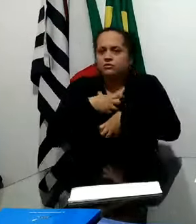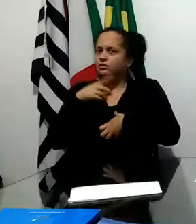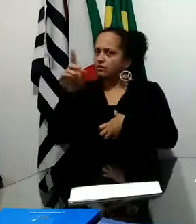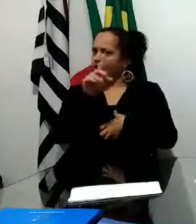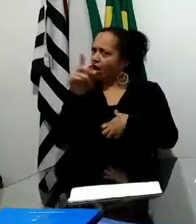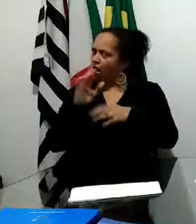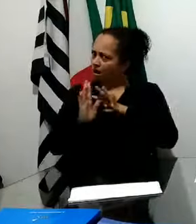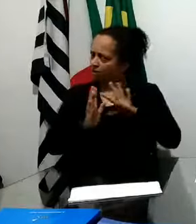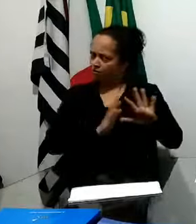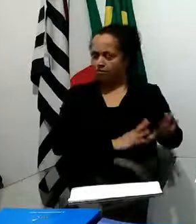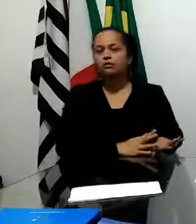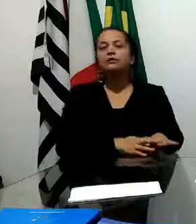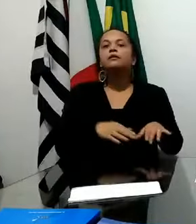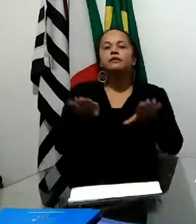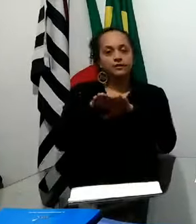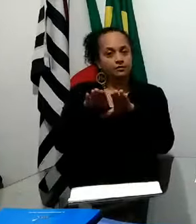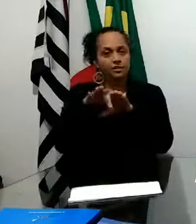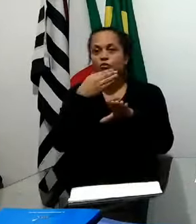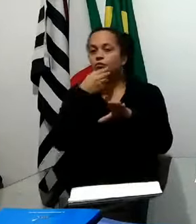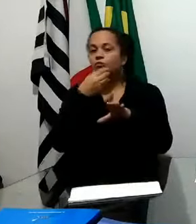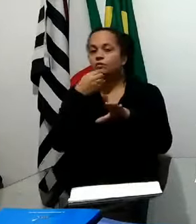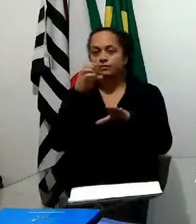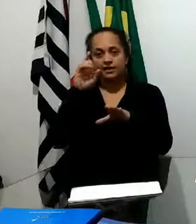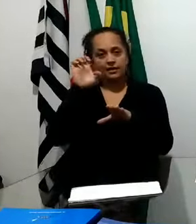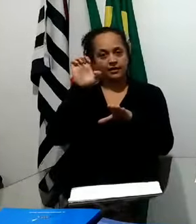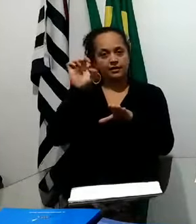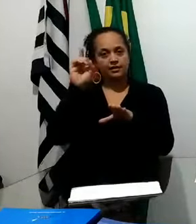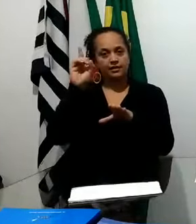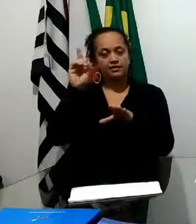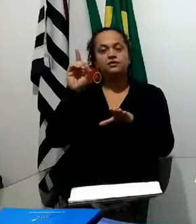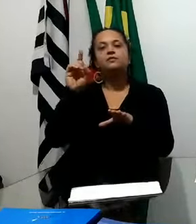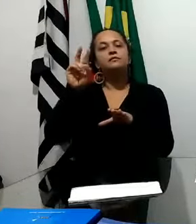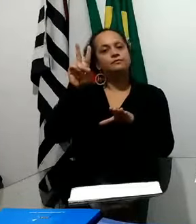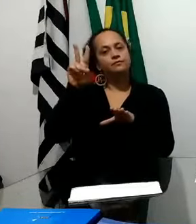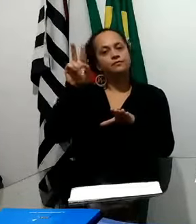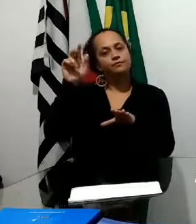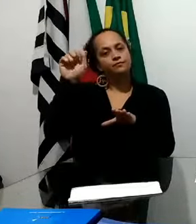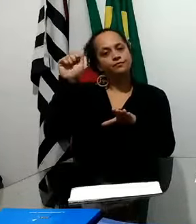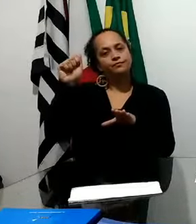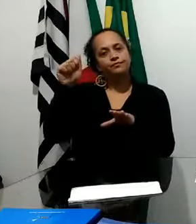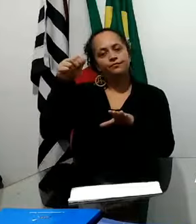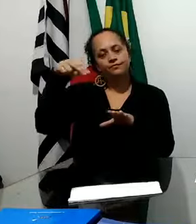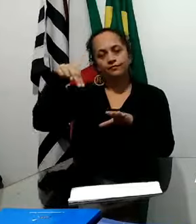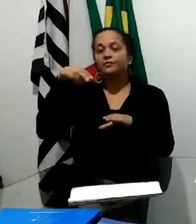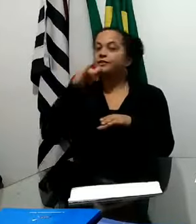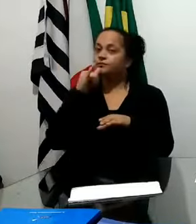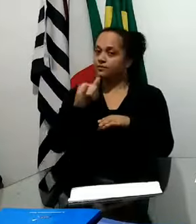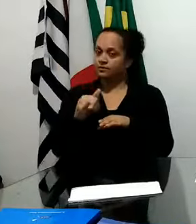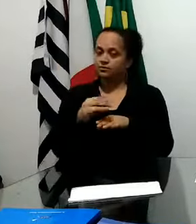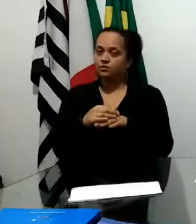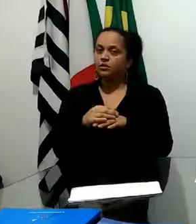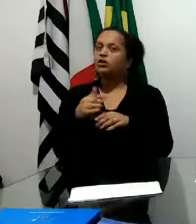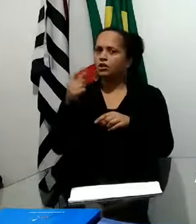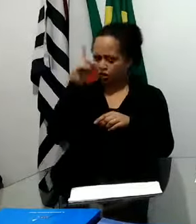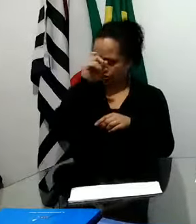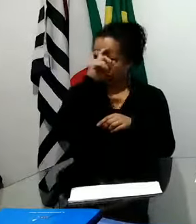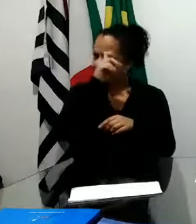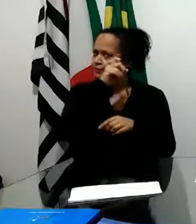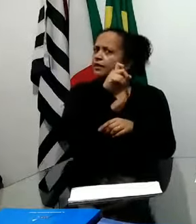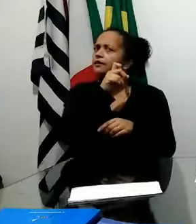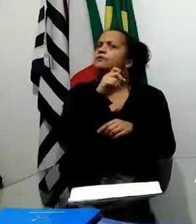né? E até mesmo o pastor Fernando já colocou. E a gente sabe, né? Dificuldades todos nós vamos enfrentar, alguns já